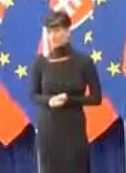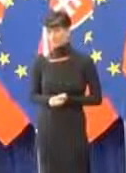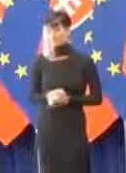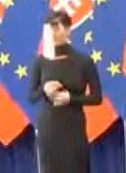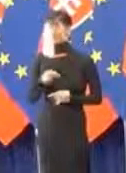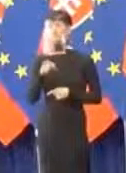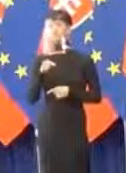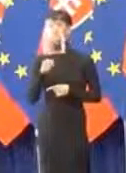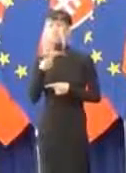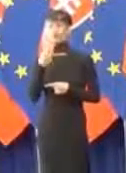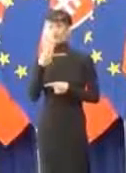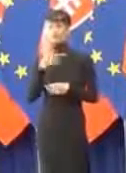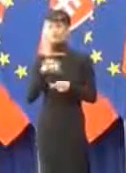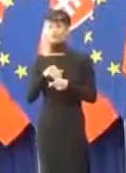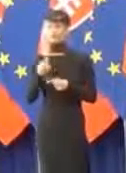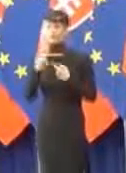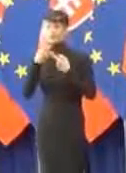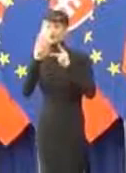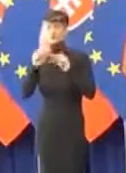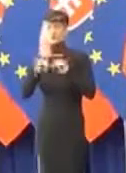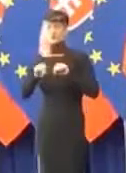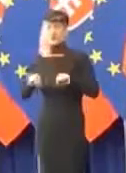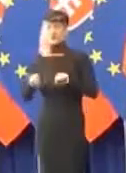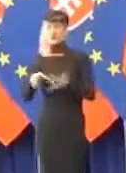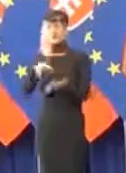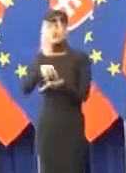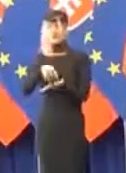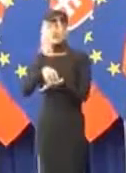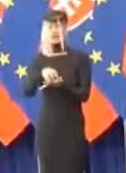Je to skutočne tak? A čo je príčinou?